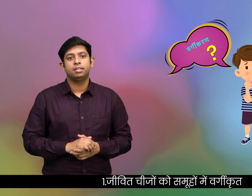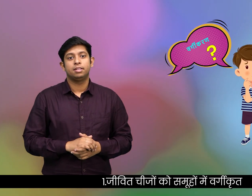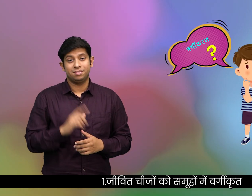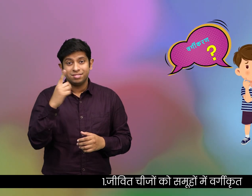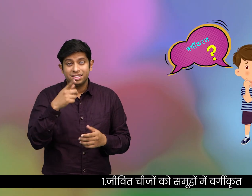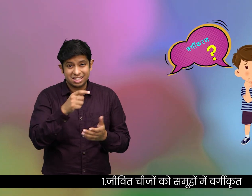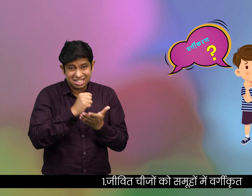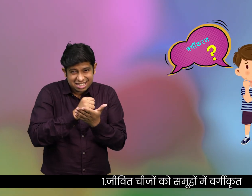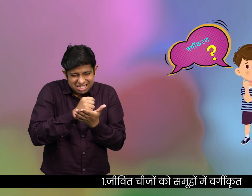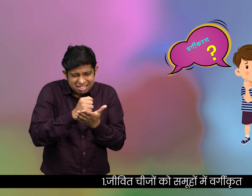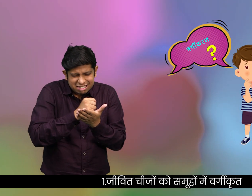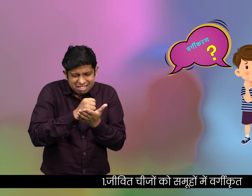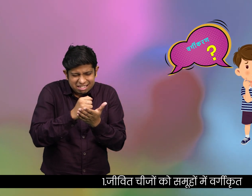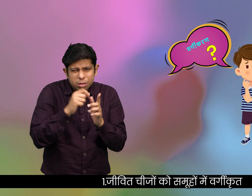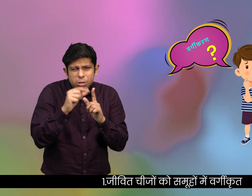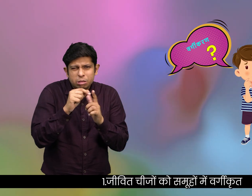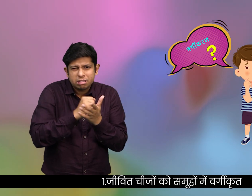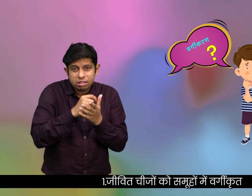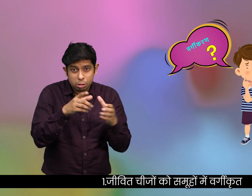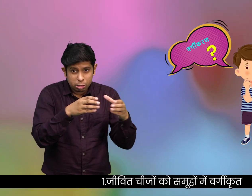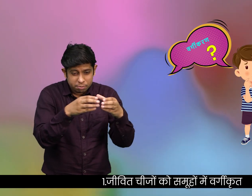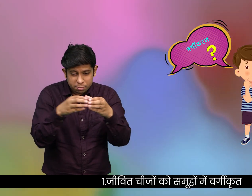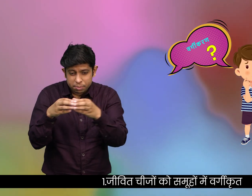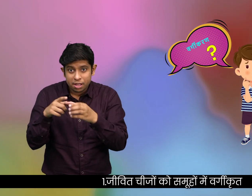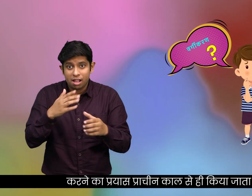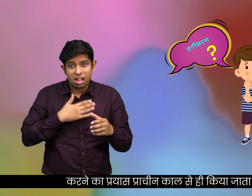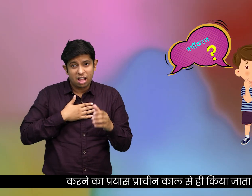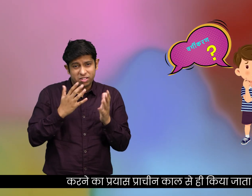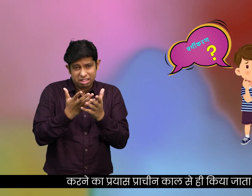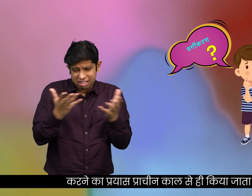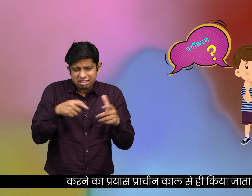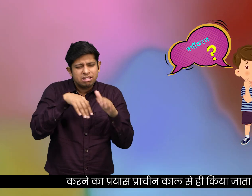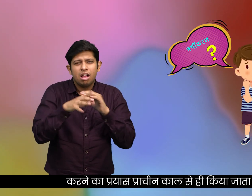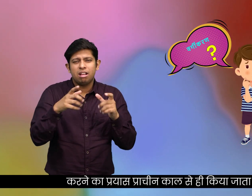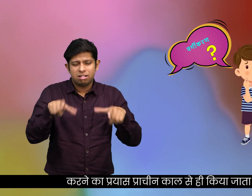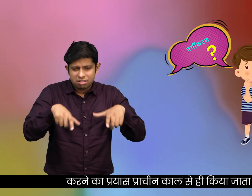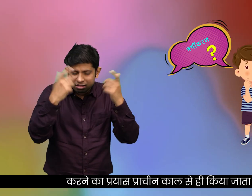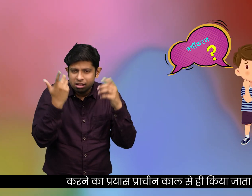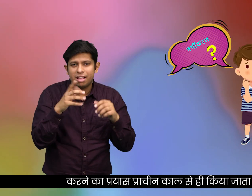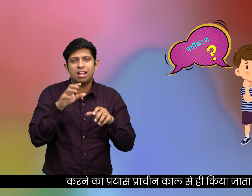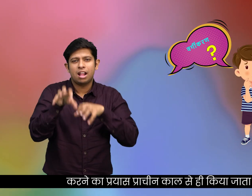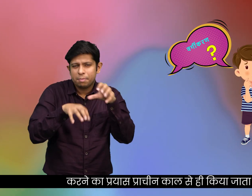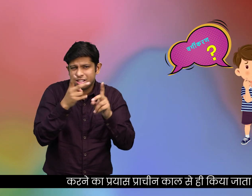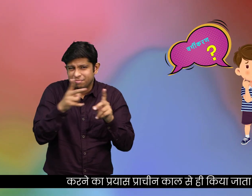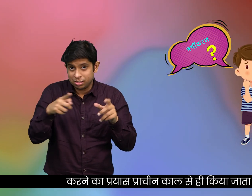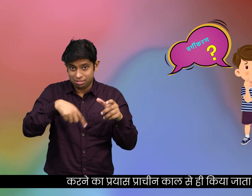पहला, जीवित चीज़ों को सामूहिक में वर्गीकृत करने का प्रयास प्राचीन काल से ही किया जा रहा है।